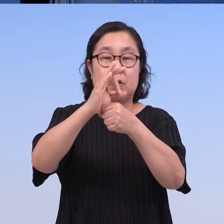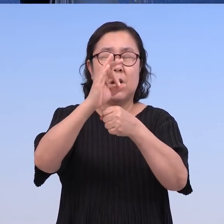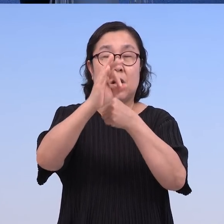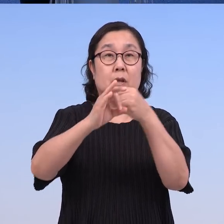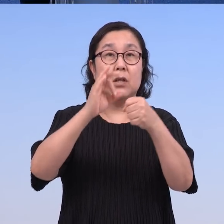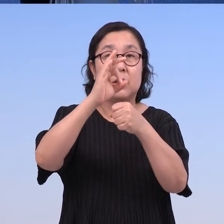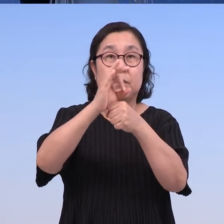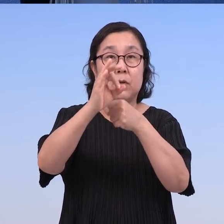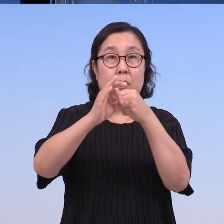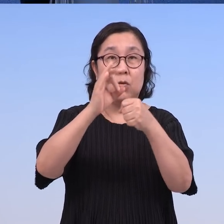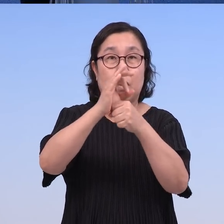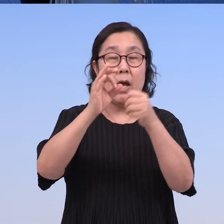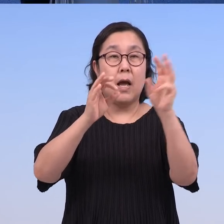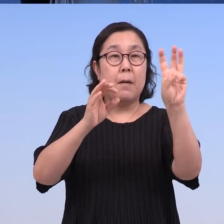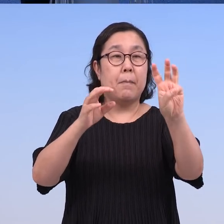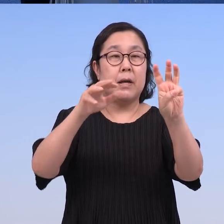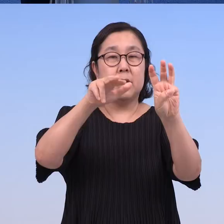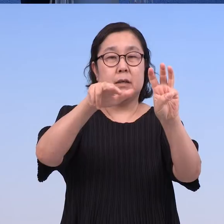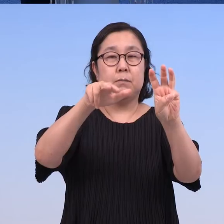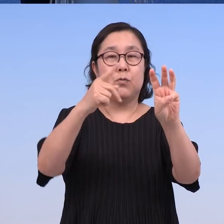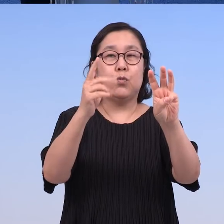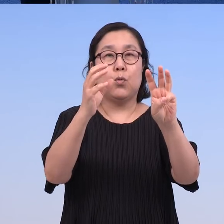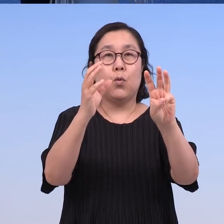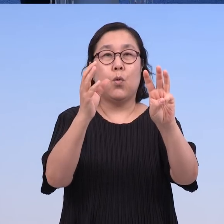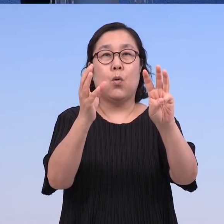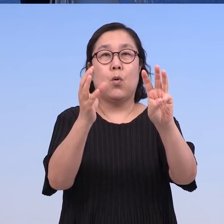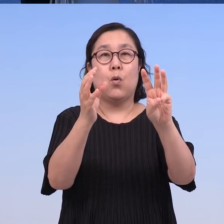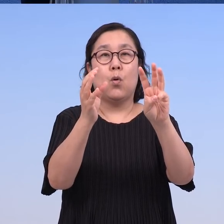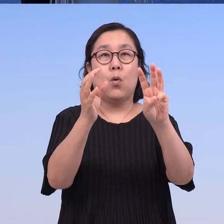10년간 80조 원 썼는데